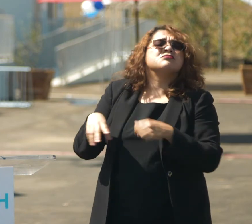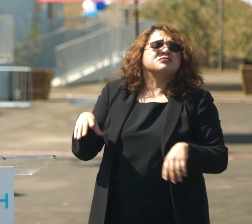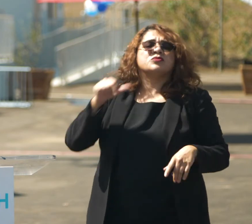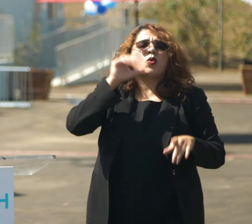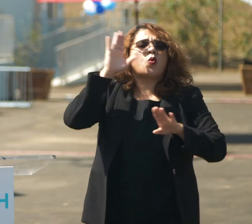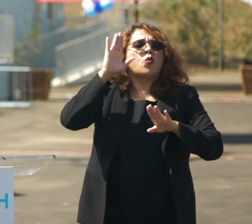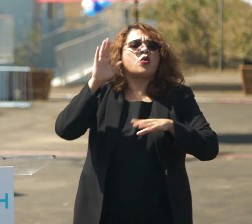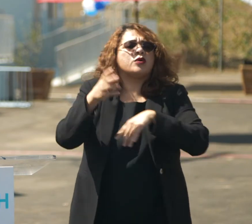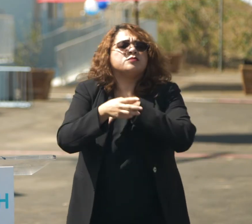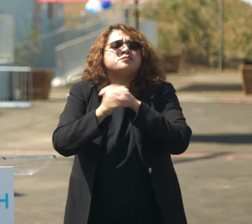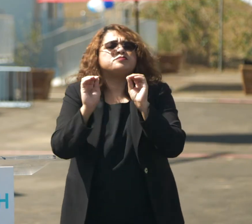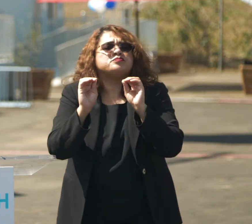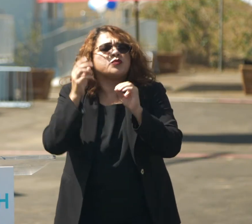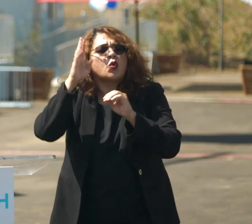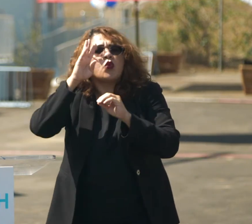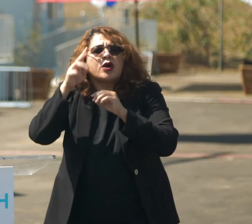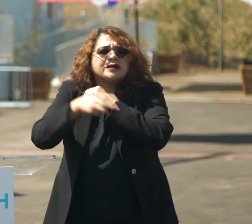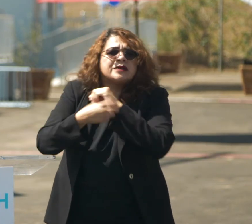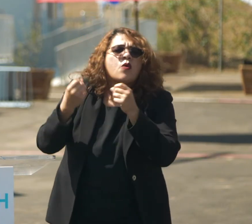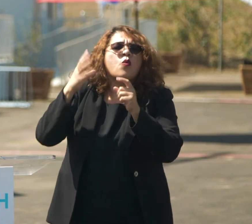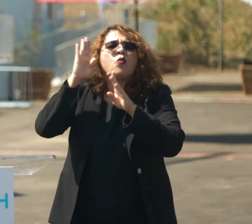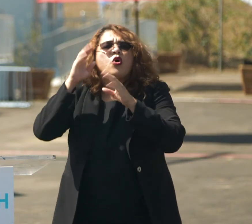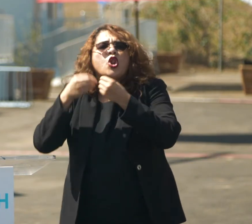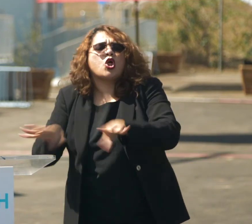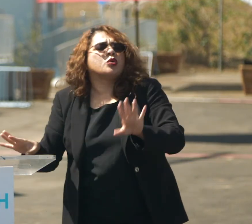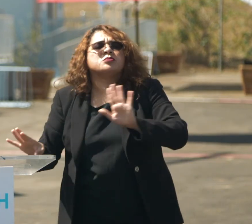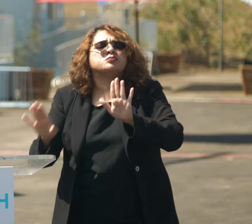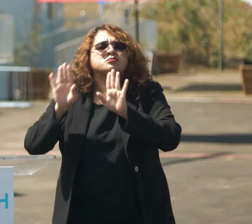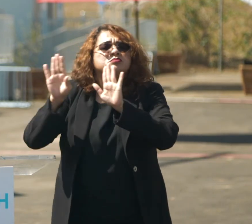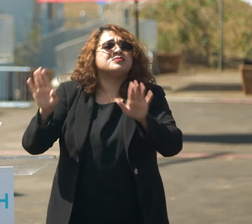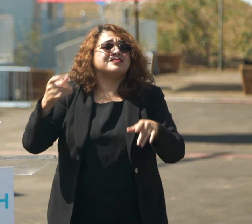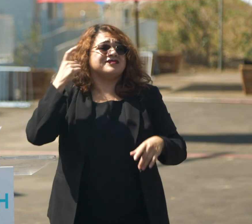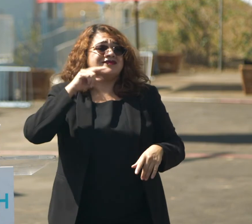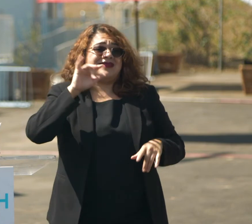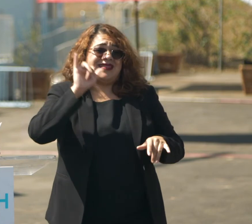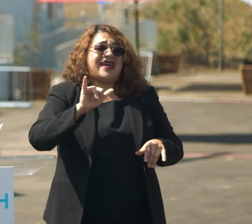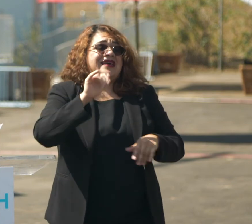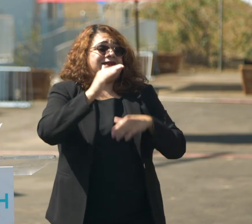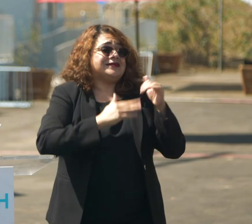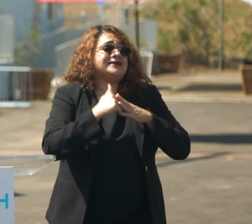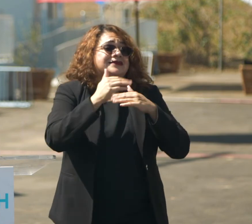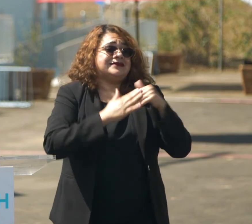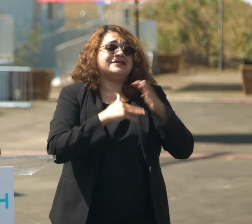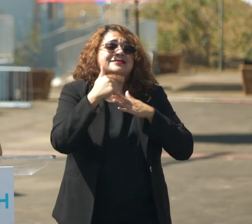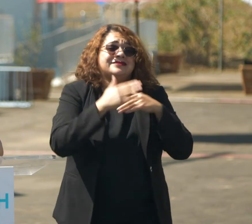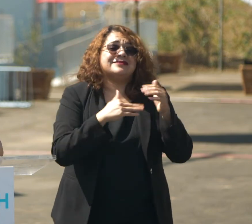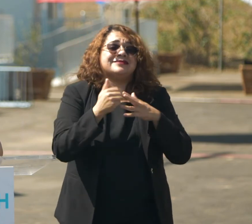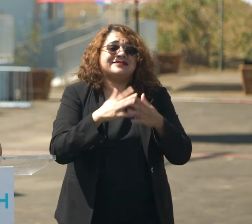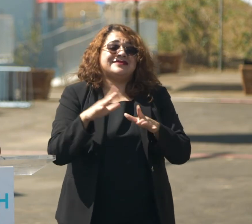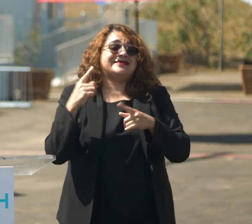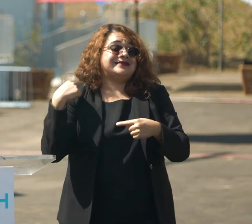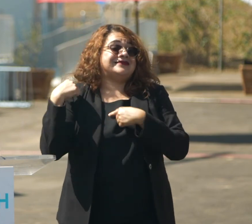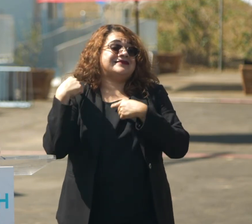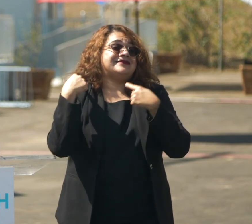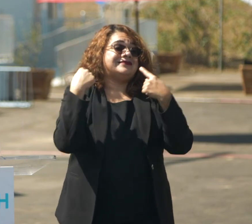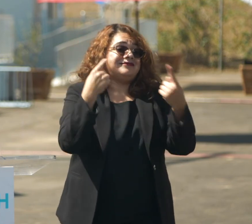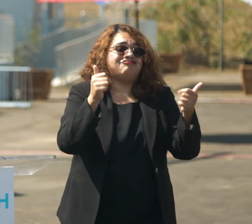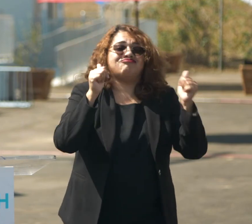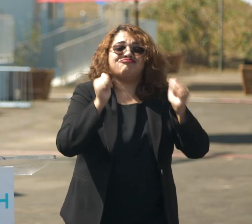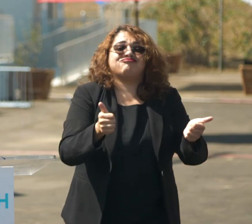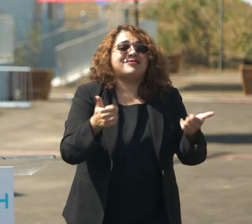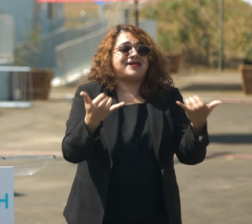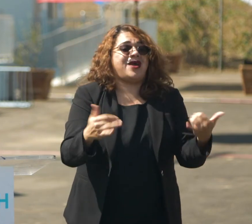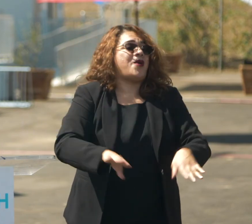continúa buscando fondos adicionales para terminar la construcción del resto de este campus. El Departamento de